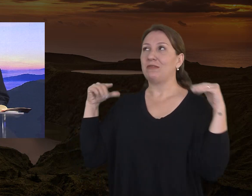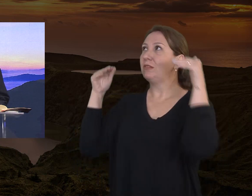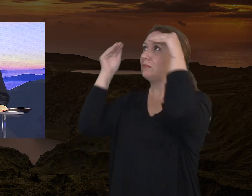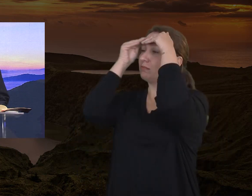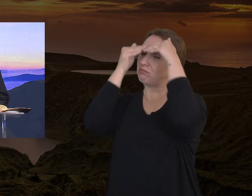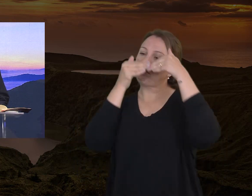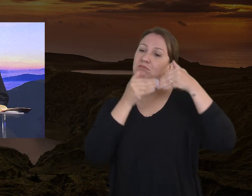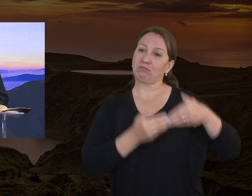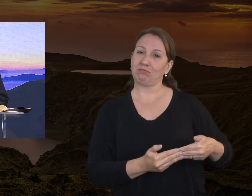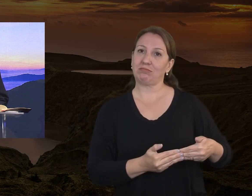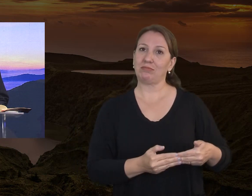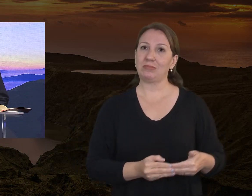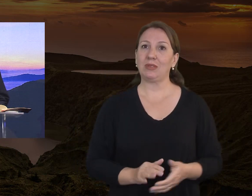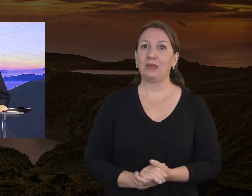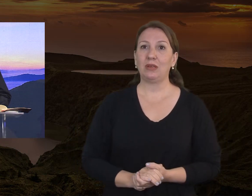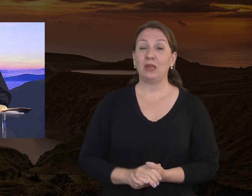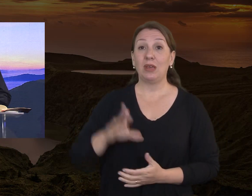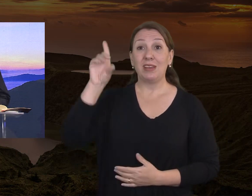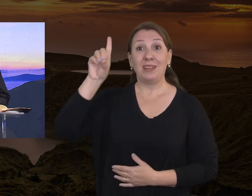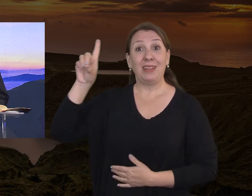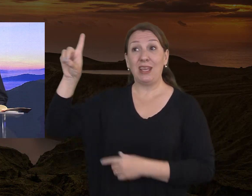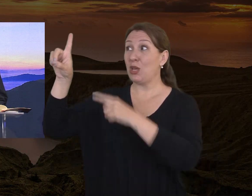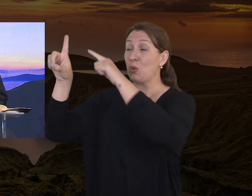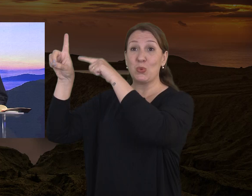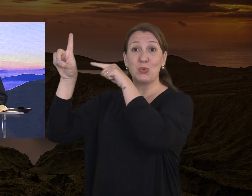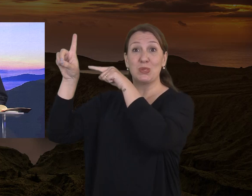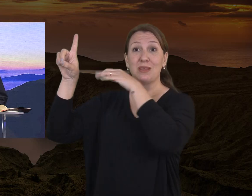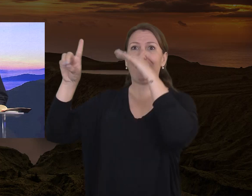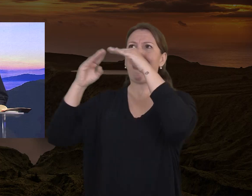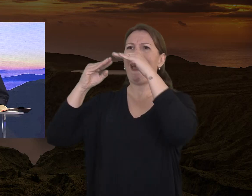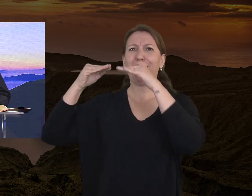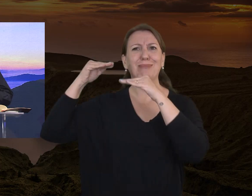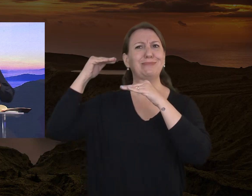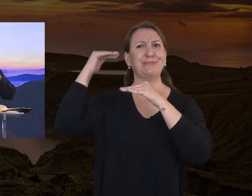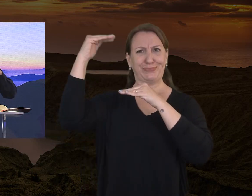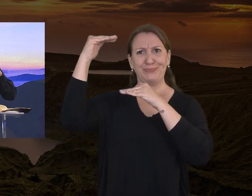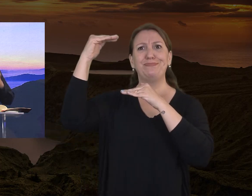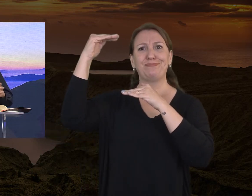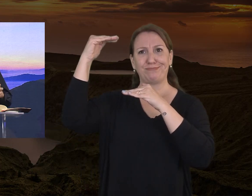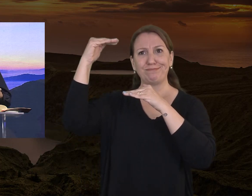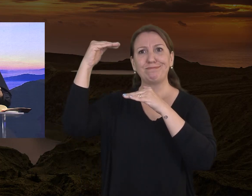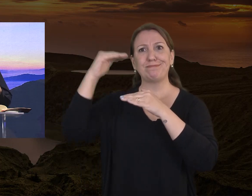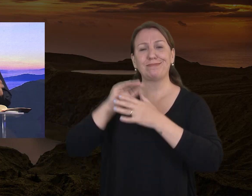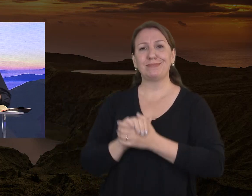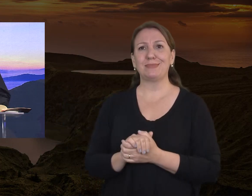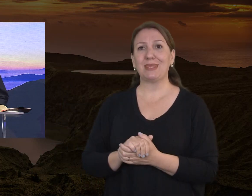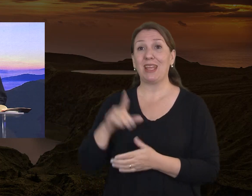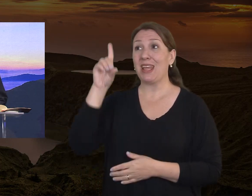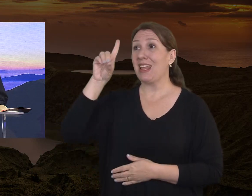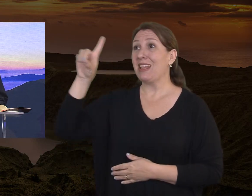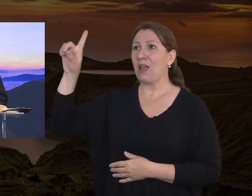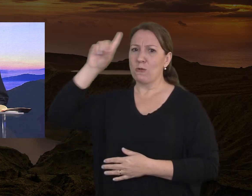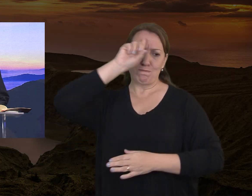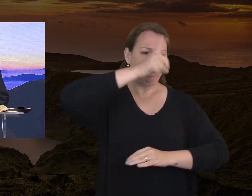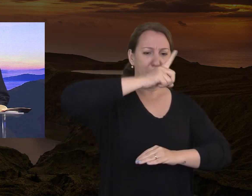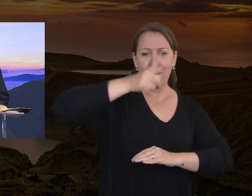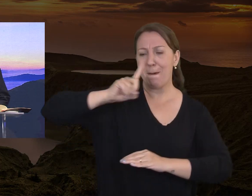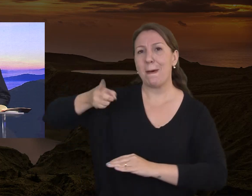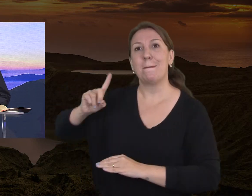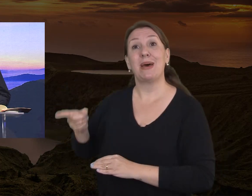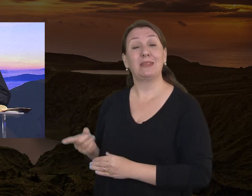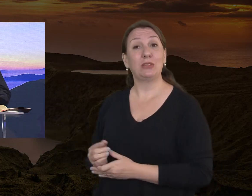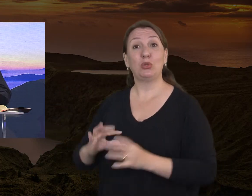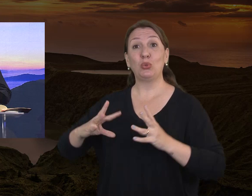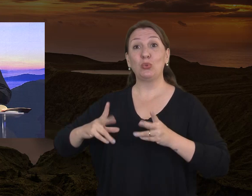autoridade, pois é a sua autoridade absoluta nesse universo é que sustenta todas as coisas.